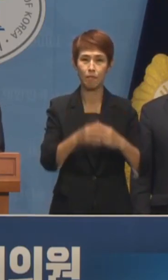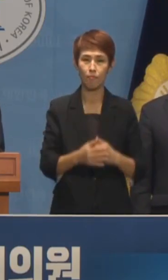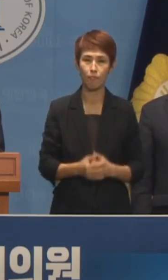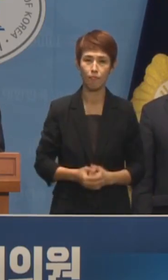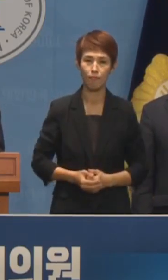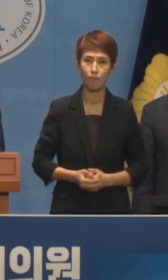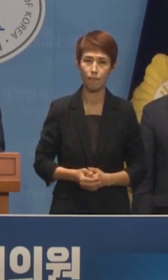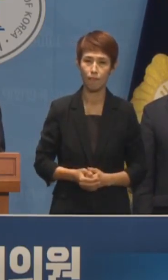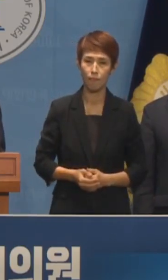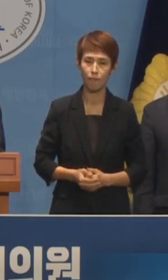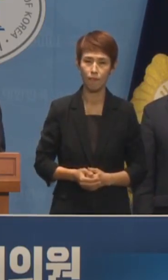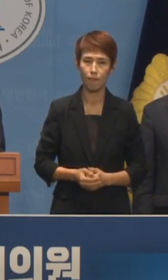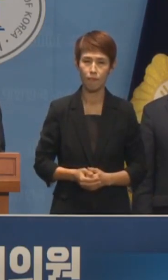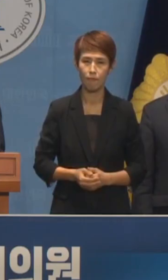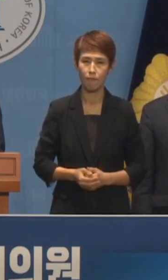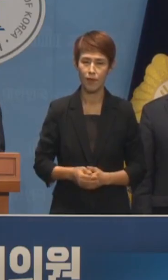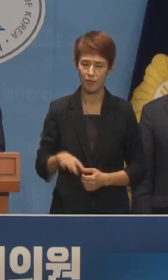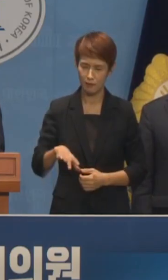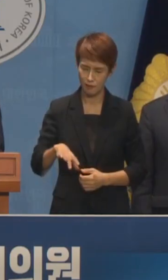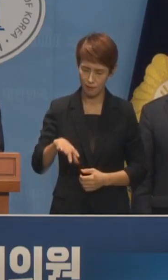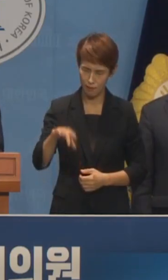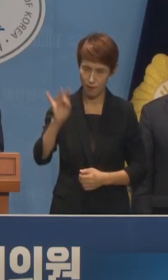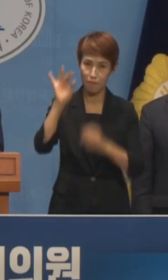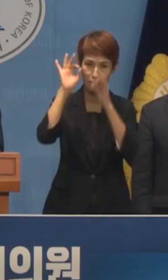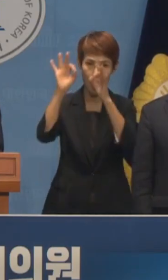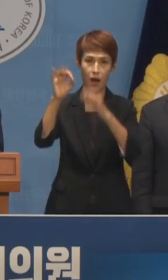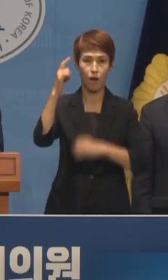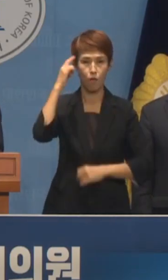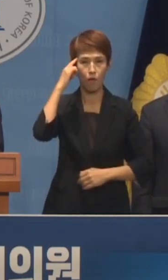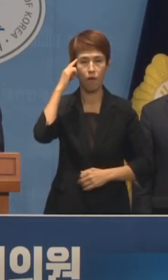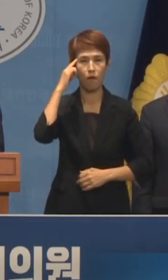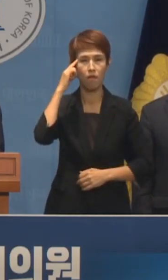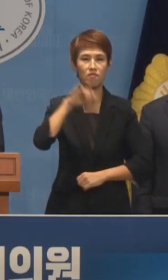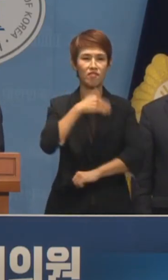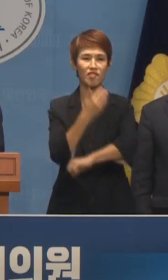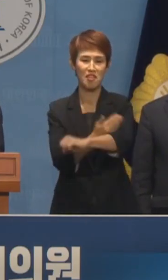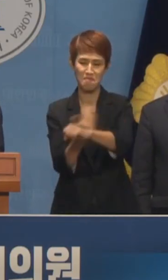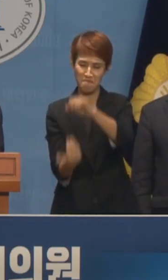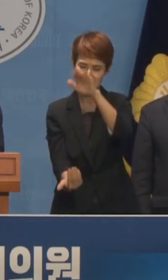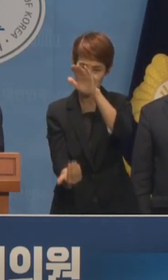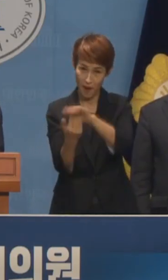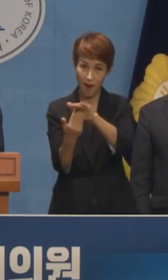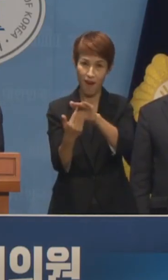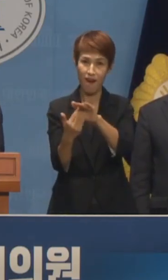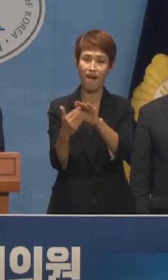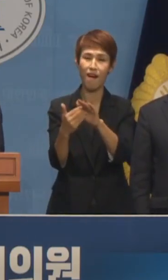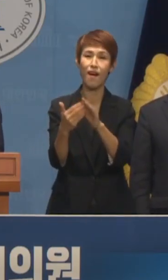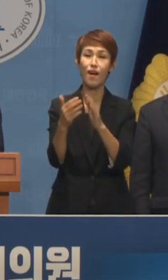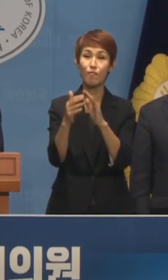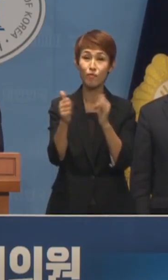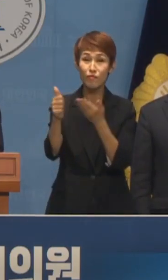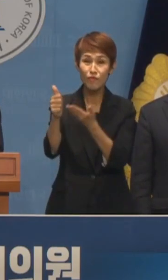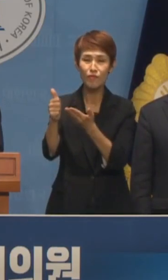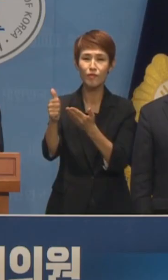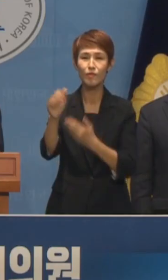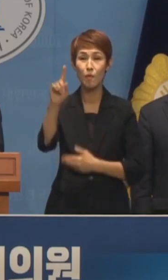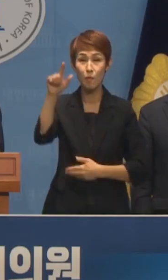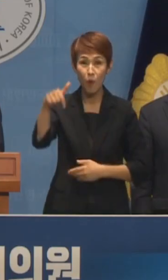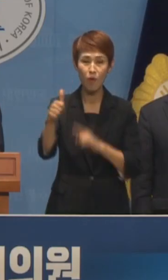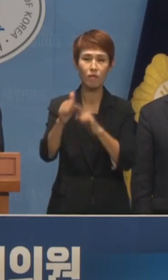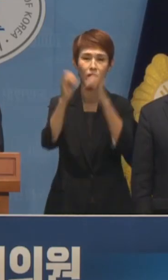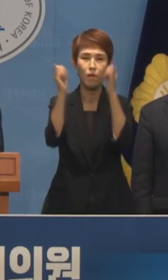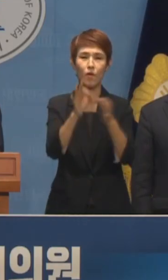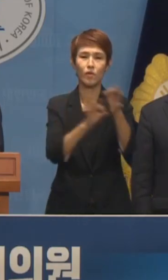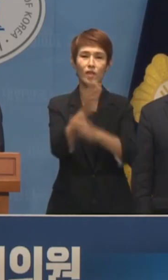못했던 아주 출중한 역량을 가진 그런 분이 사회적경제위원장 후보로 나섰다는 점,